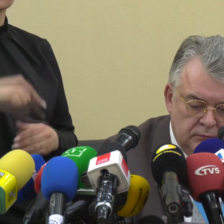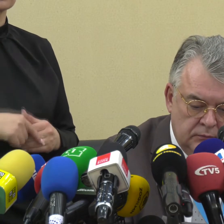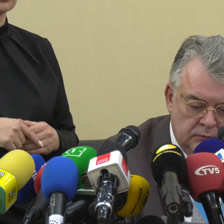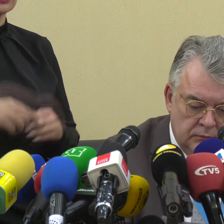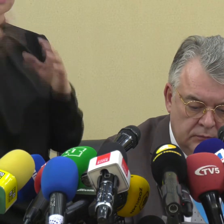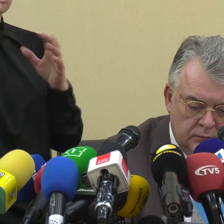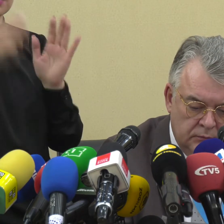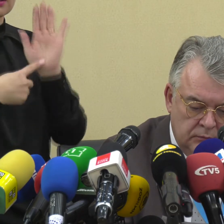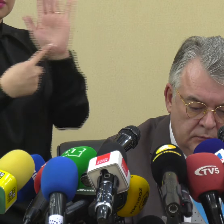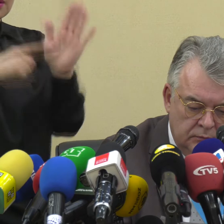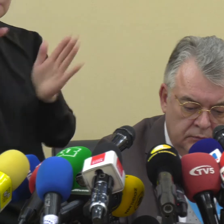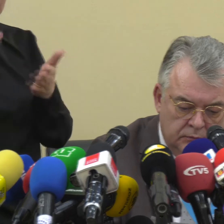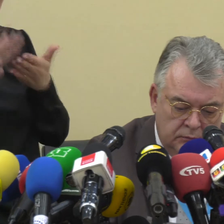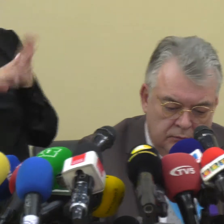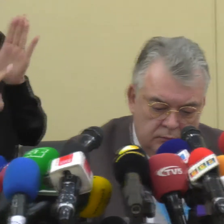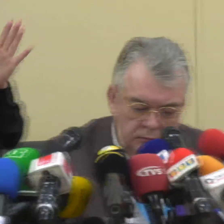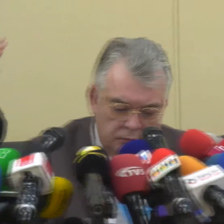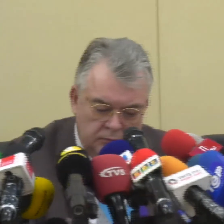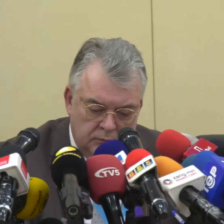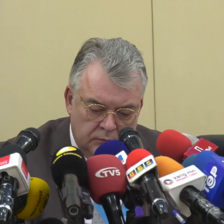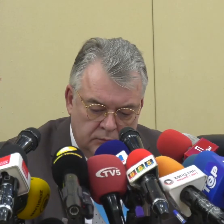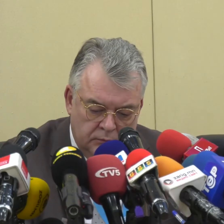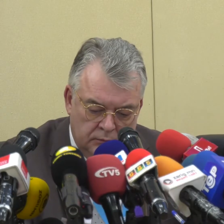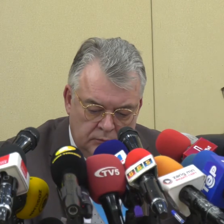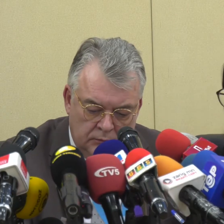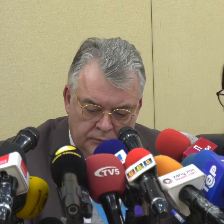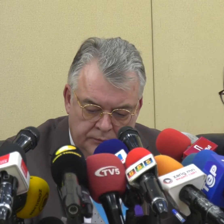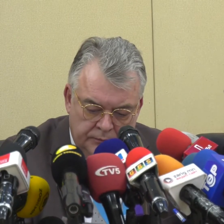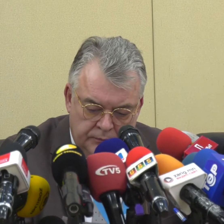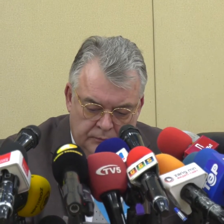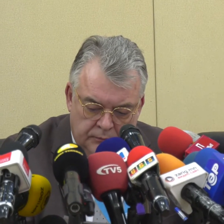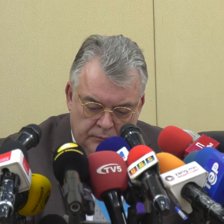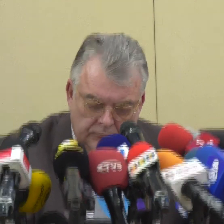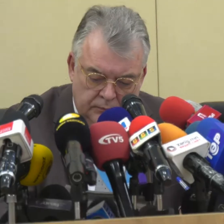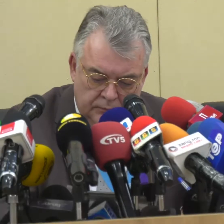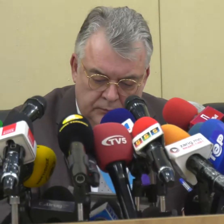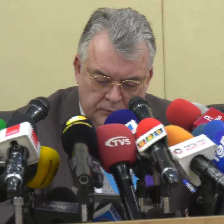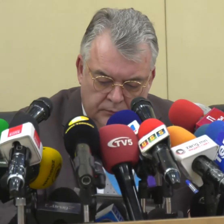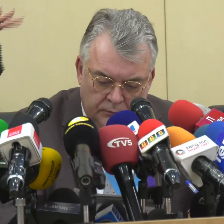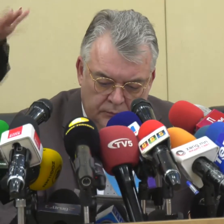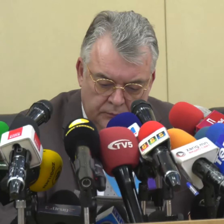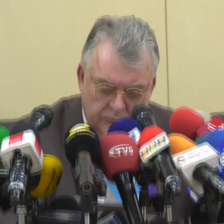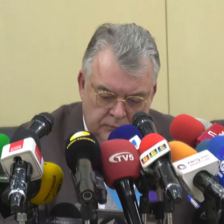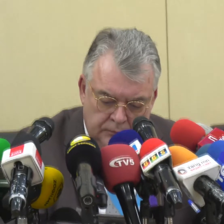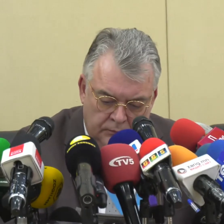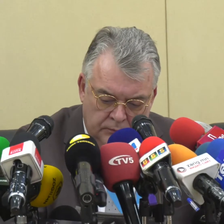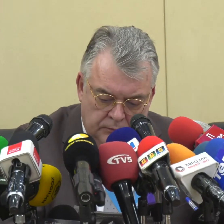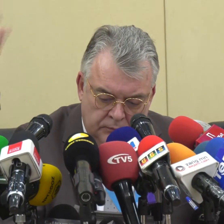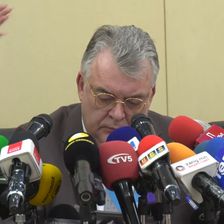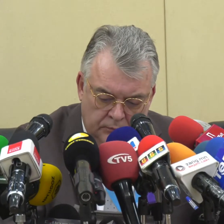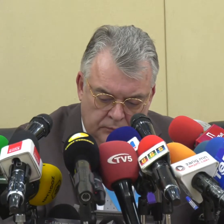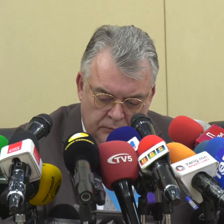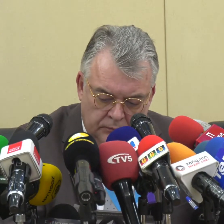Өнөөдрийн мэдээллийг танилцуулъя. Дэлхийн хэмжээнд бас энэ дэгдлийн тохиолдлын тоо нь нэмэгцээр байна. Одоогийн байдлаар